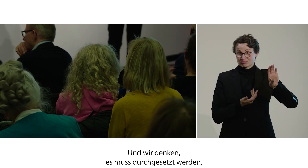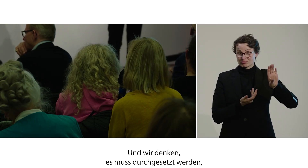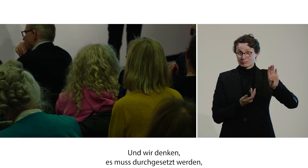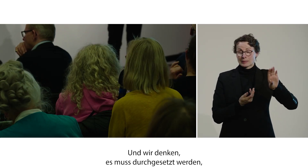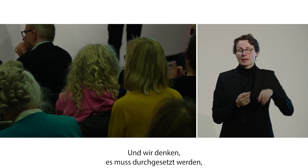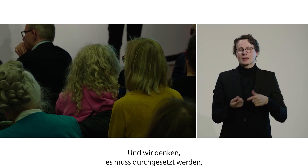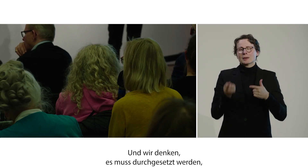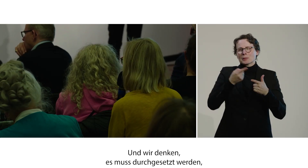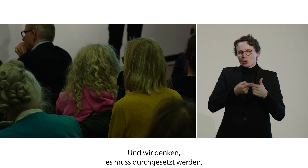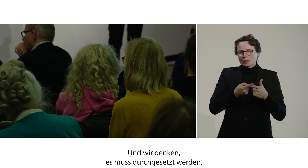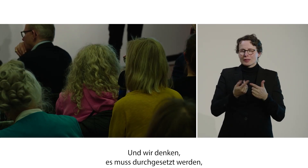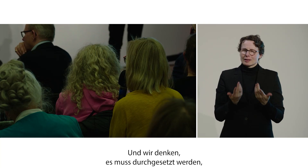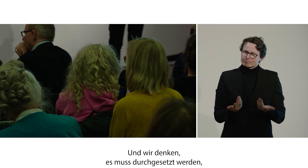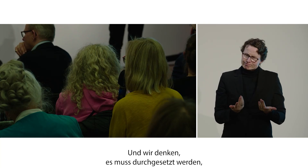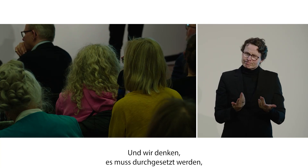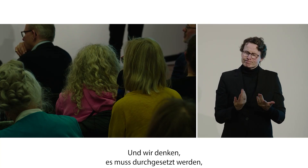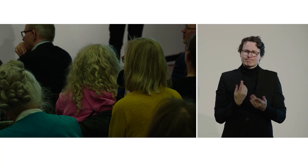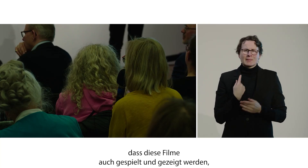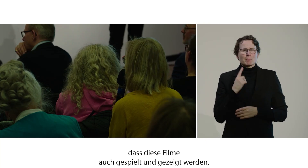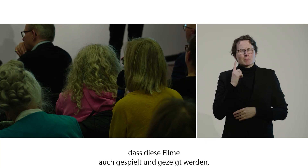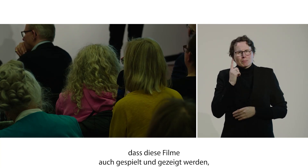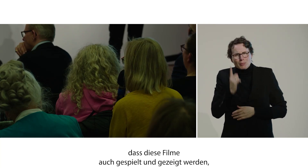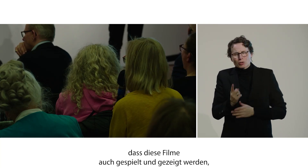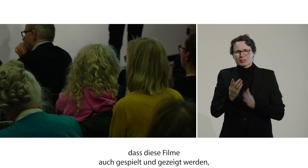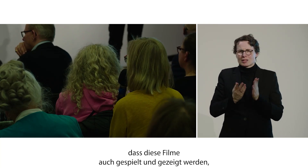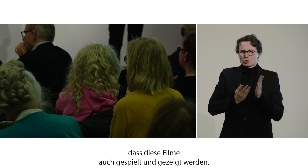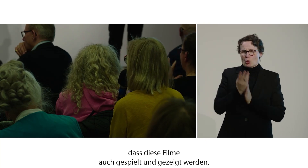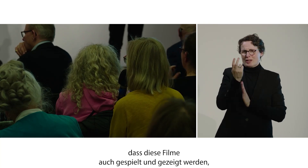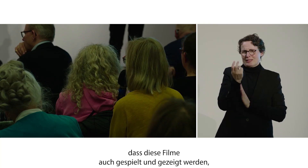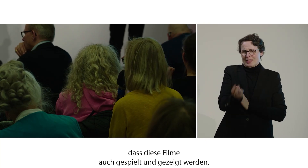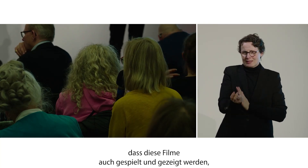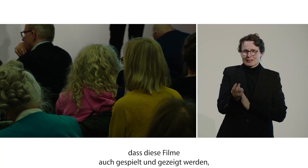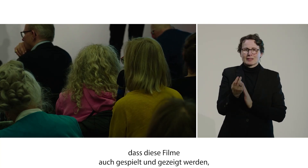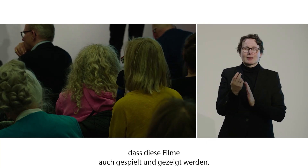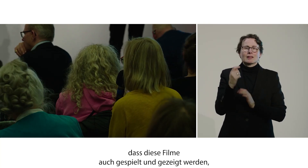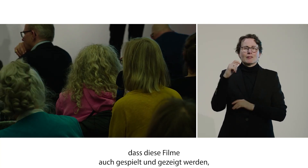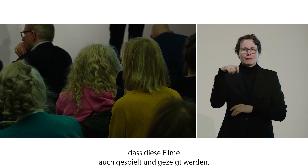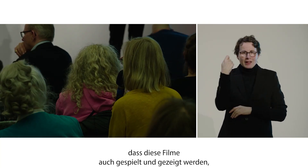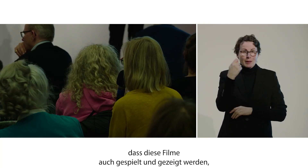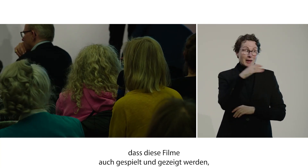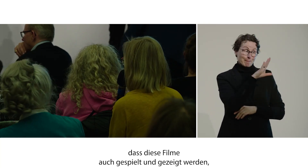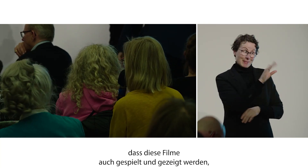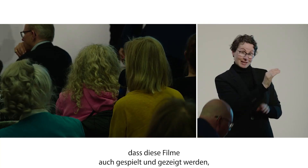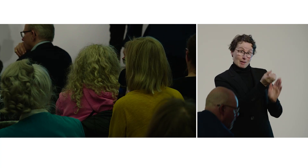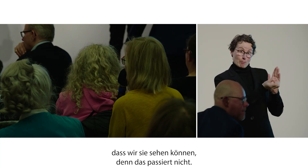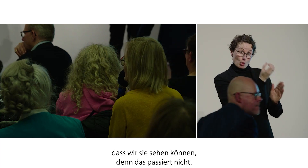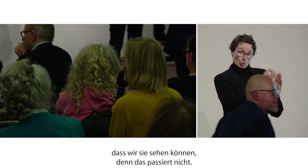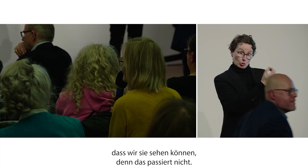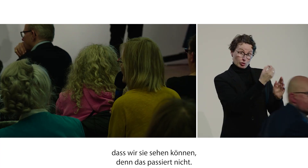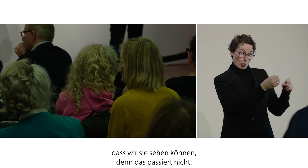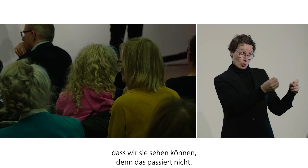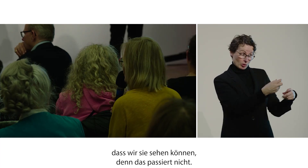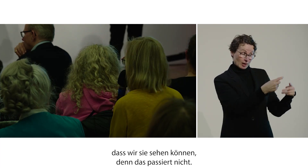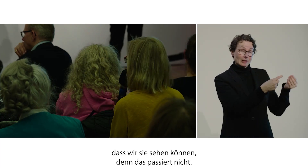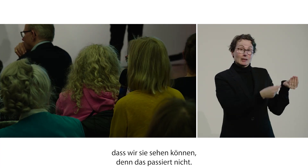uns natürlich, es muss durchgesetzt werden, dass diese Filme auch gespielt und gezeigt werden, dass wir